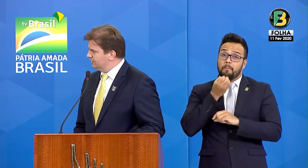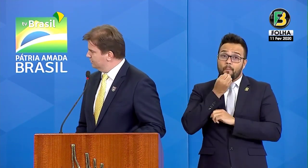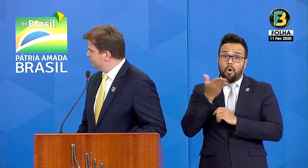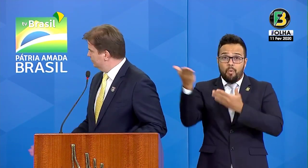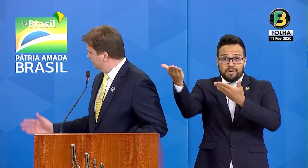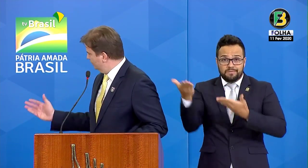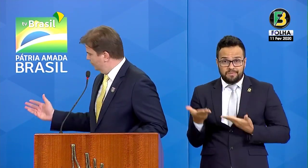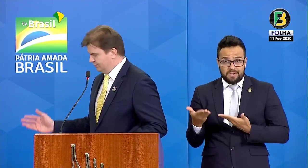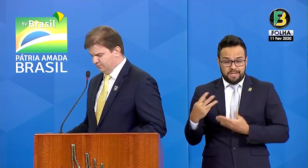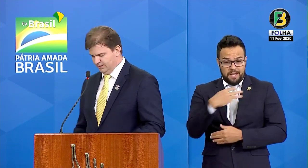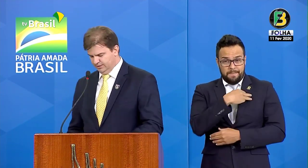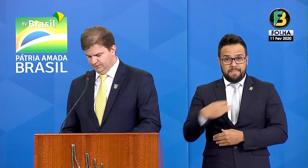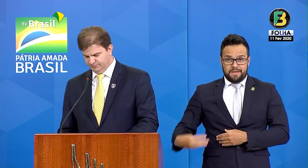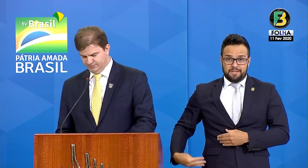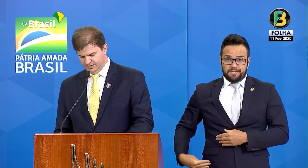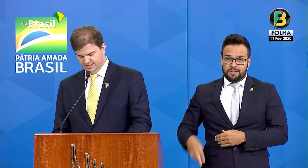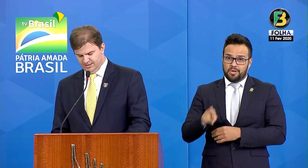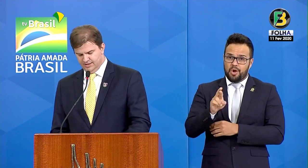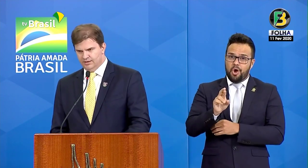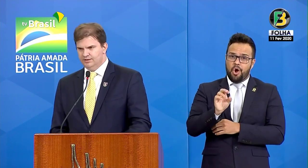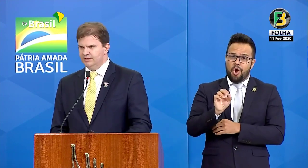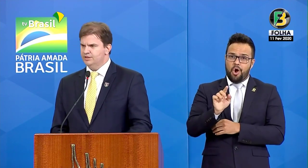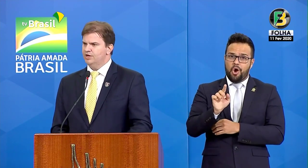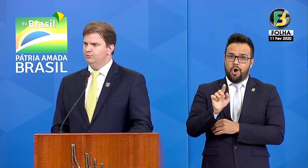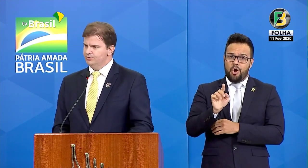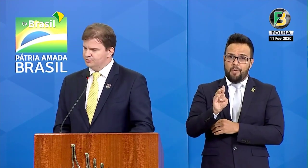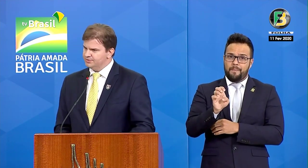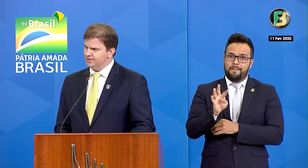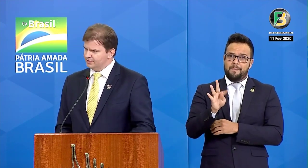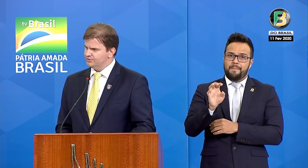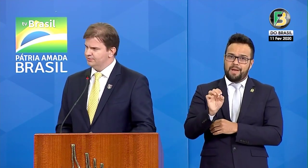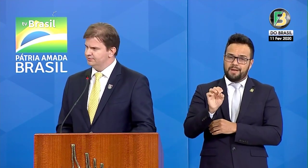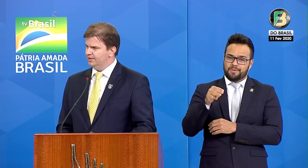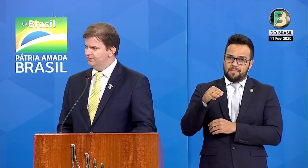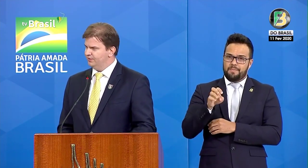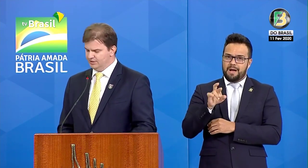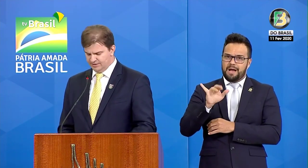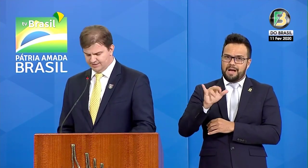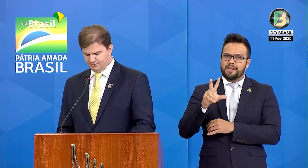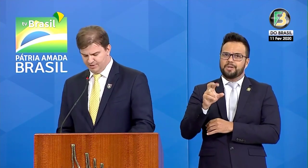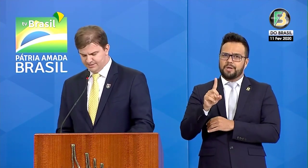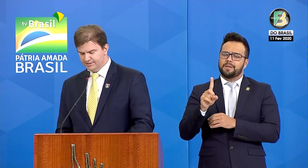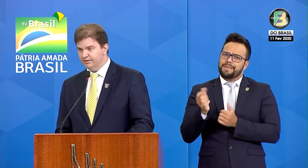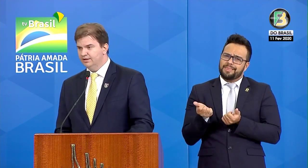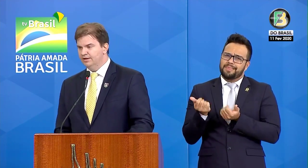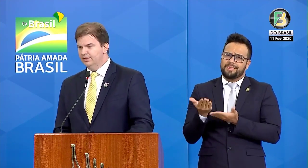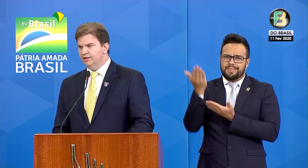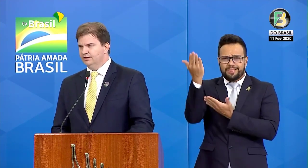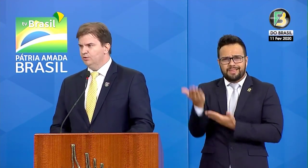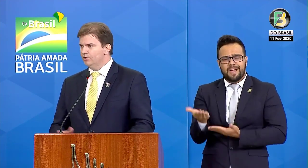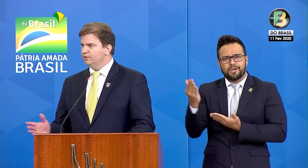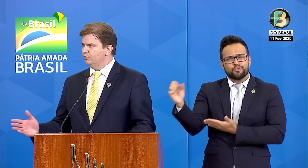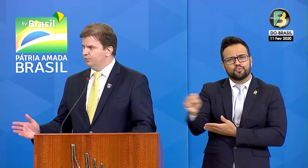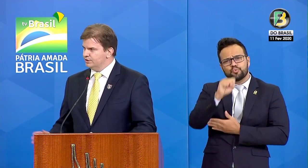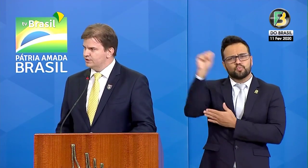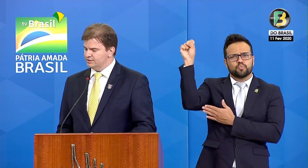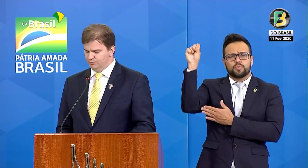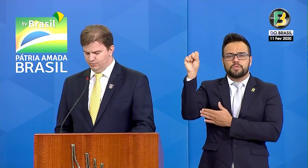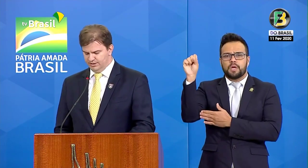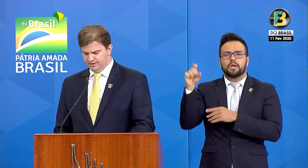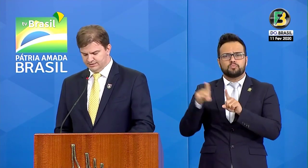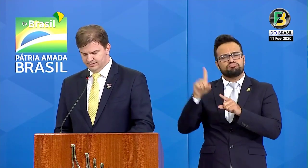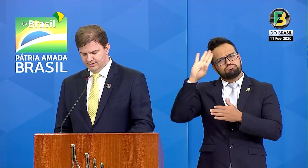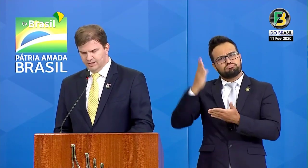boas-vindas ao ministro Rogério Marinho, lhe desejar muito sucesso à frente dessa pasta que conta com